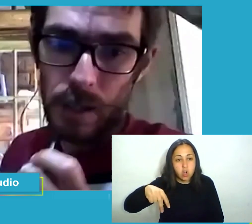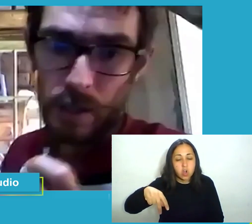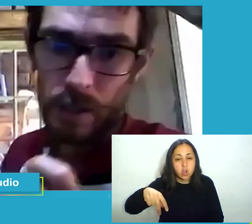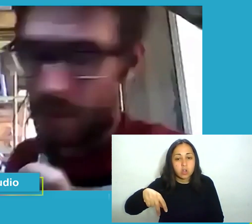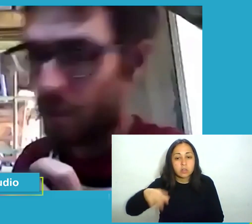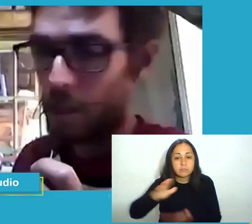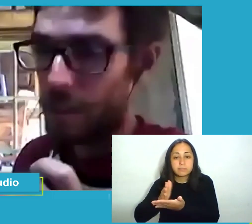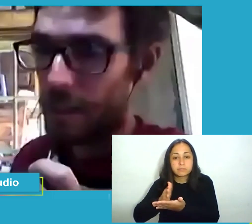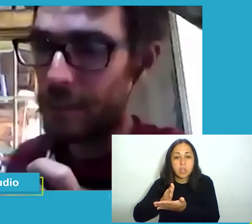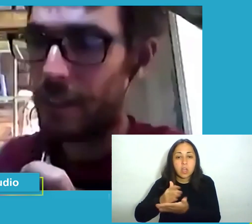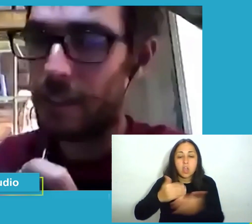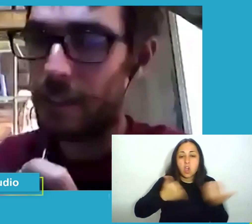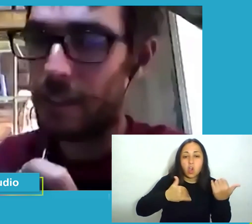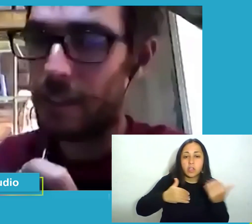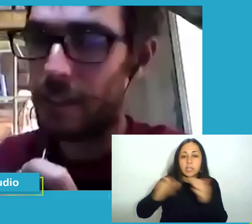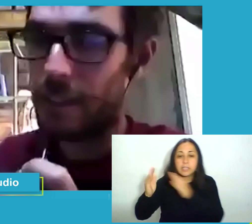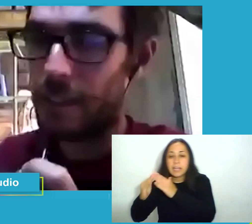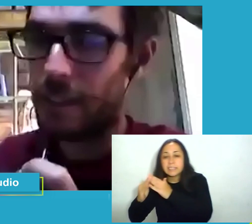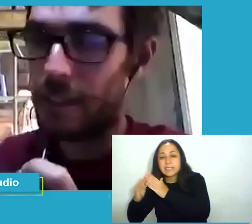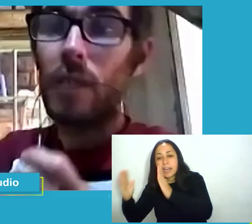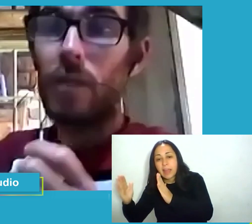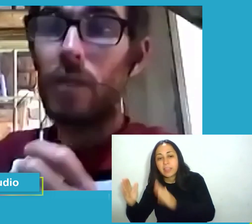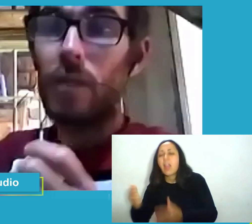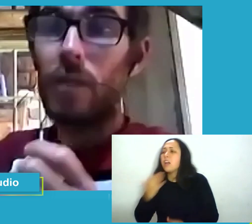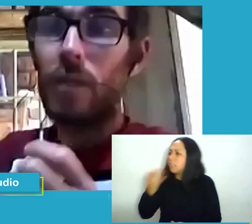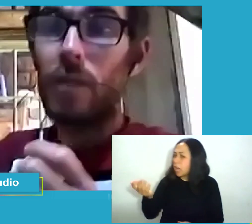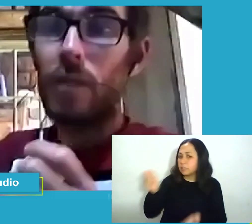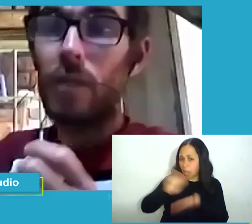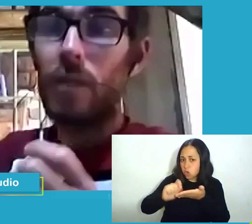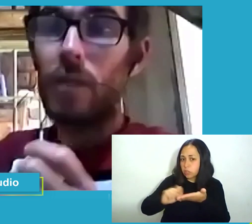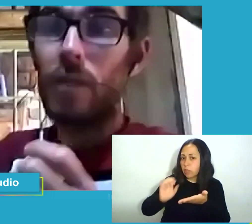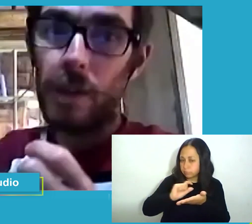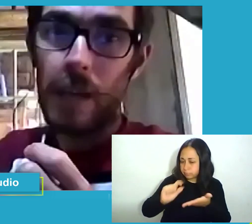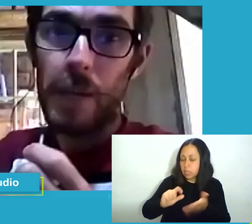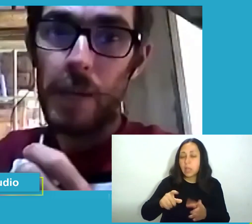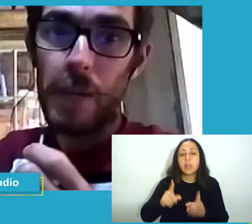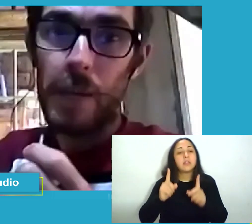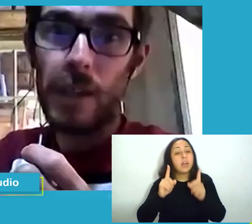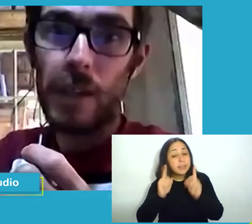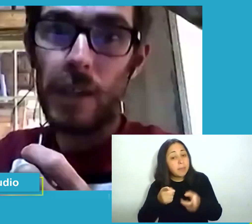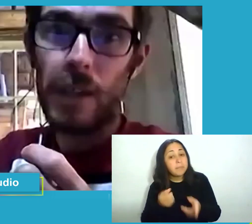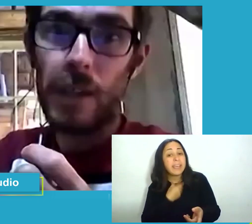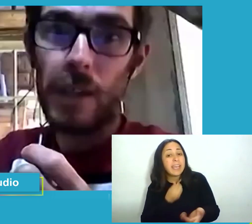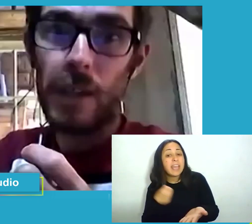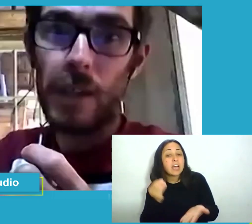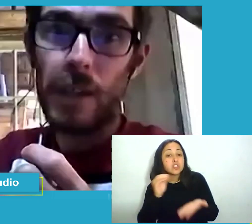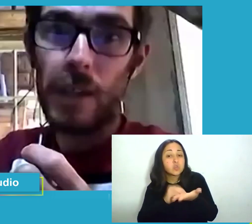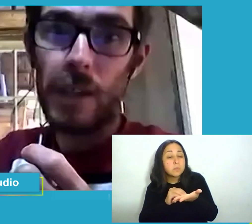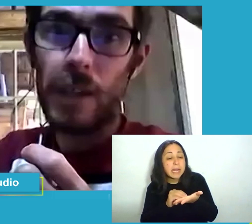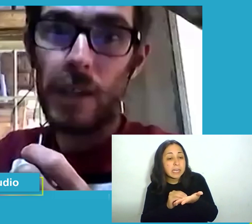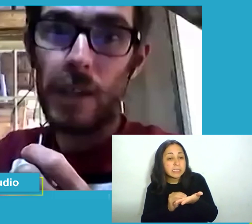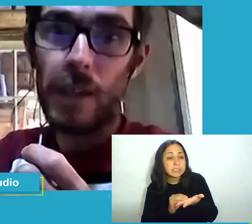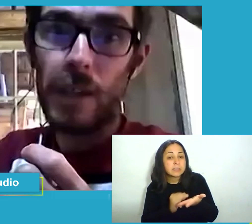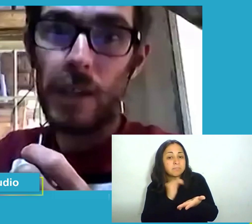Está entre Muchas gracias. Coquín y Casa Grande. Gracias, Muy ahí bien. lo anotamos. Bueno, y también quería sumar